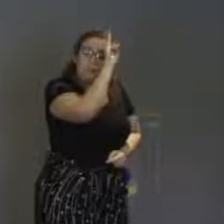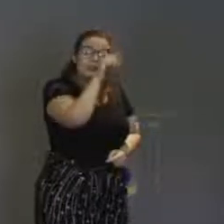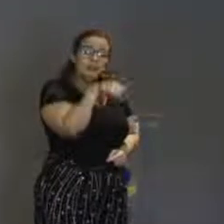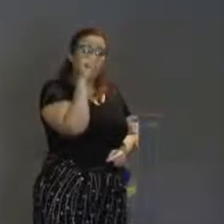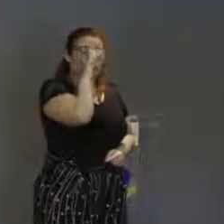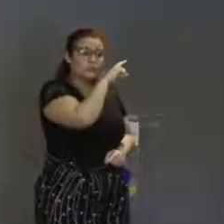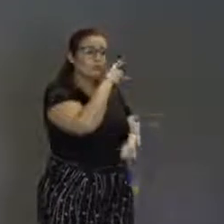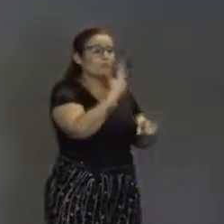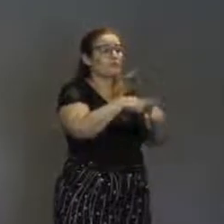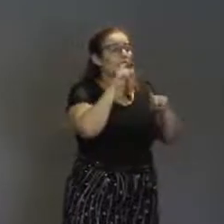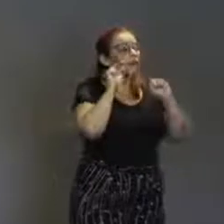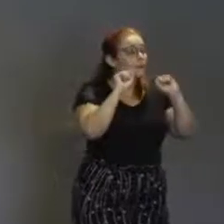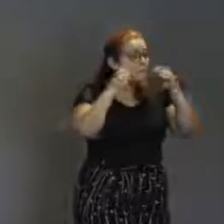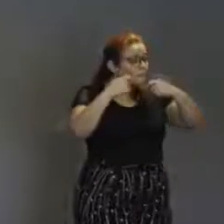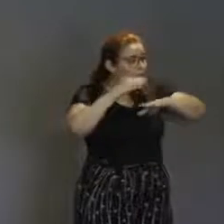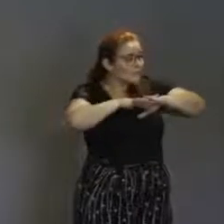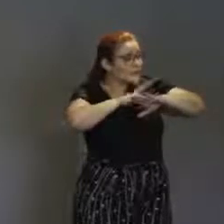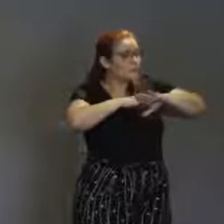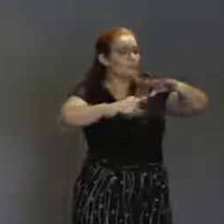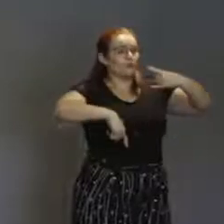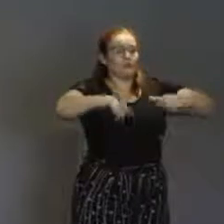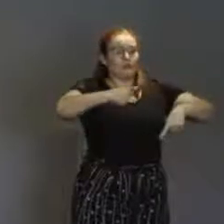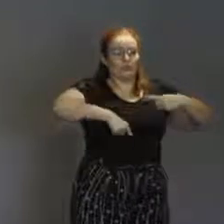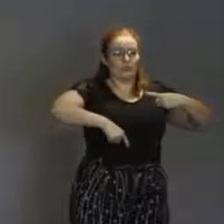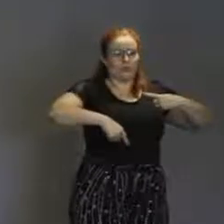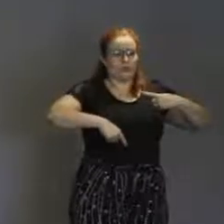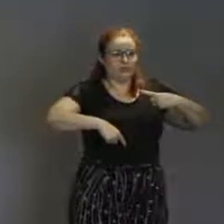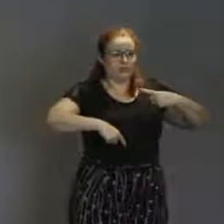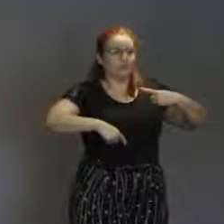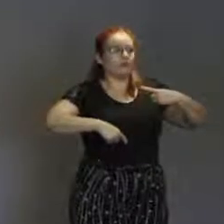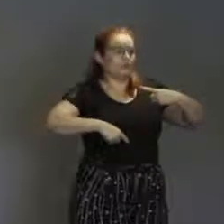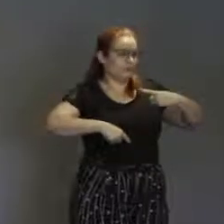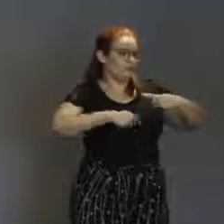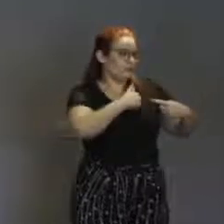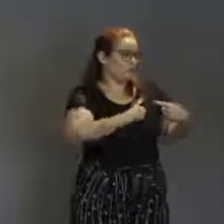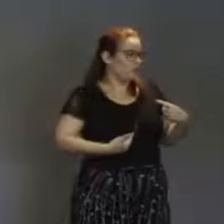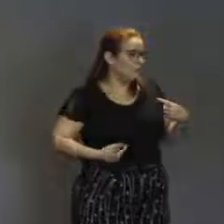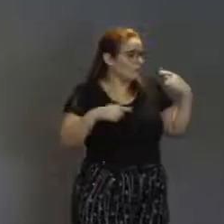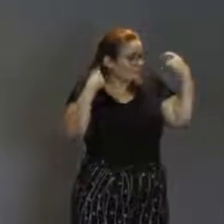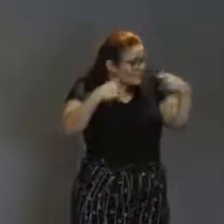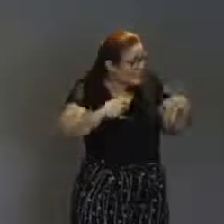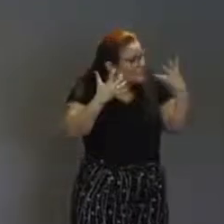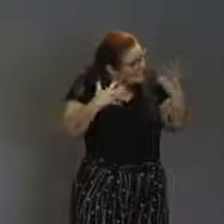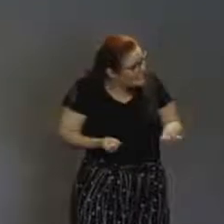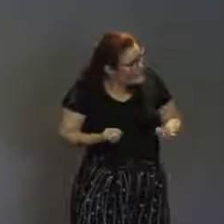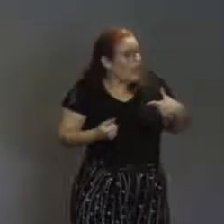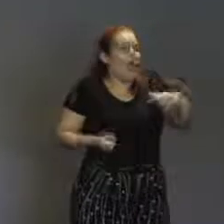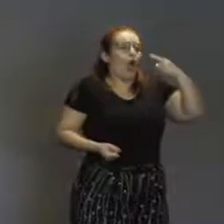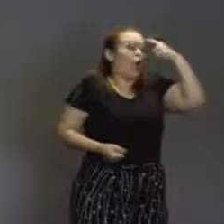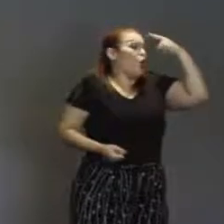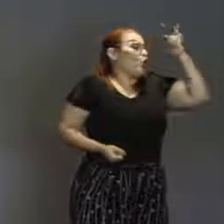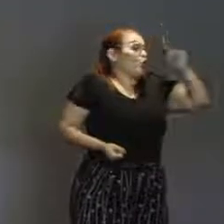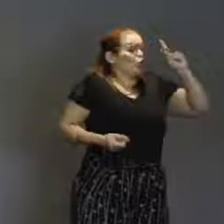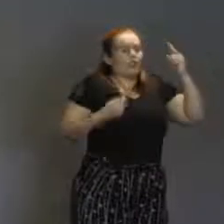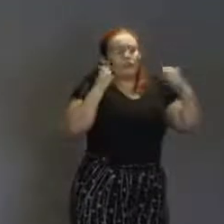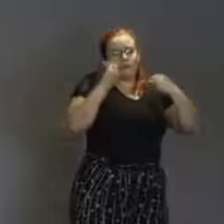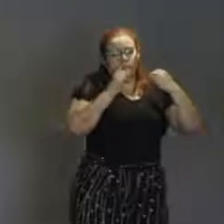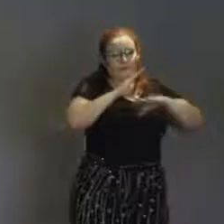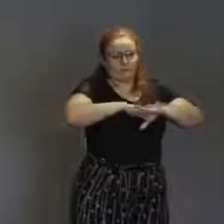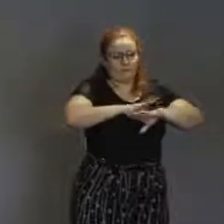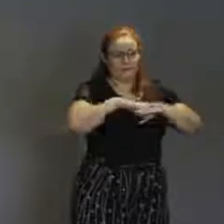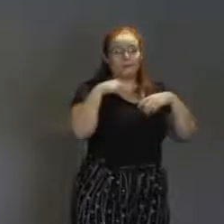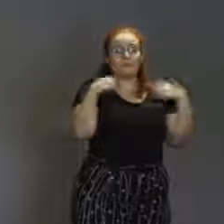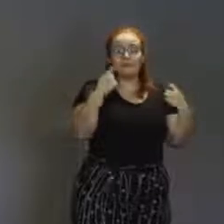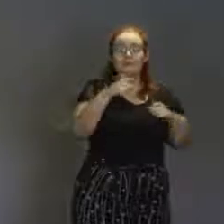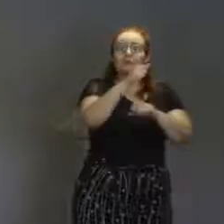teoricamente, deveria fazer a política pública e saber fazer. Não, tem que admitir que não sabe fazê-lo. Tem que pegar o conhecimento que está